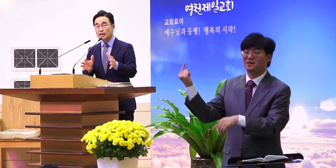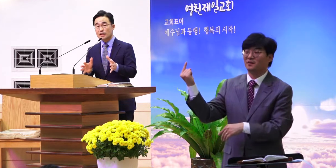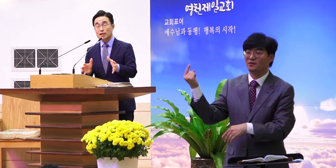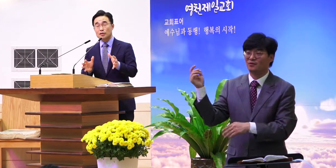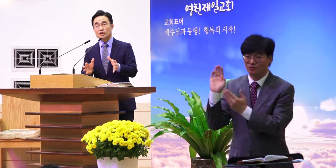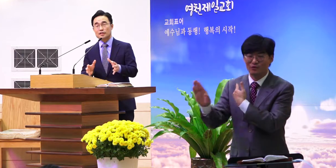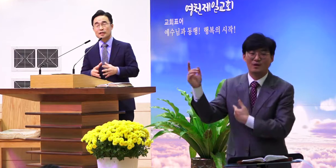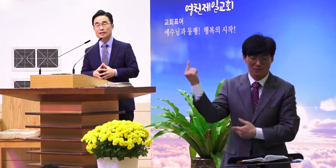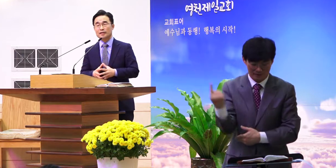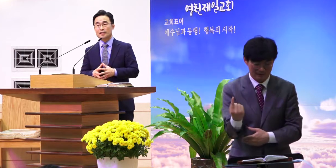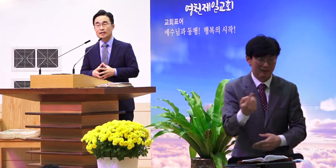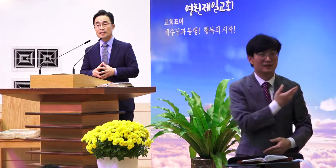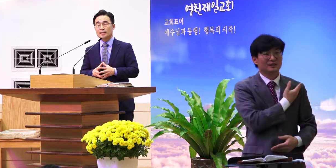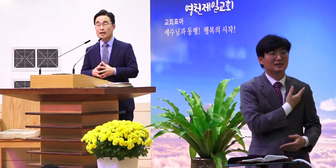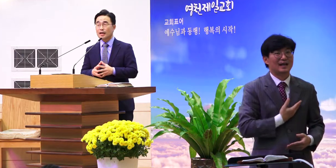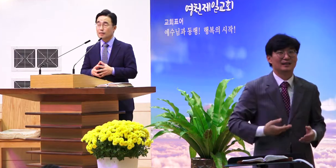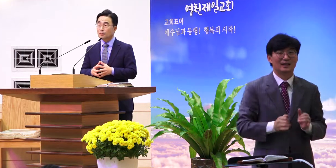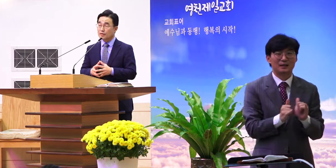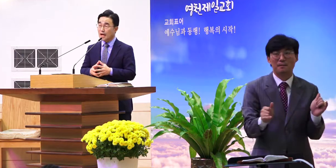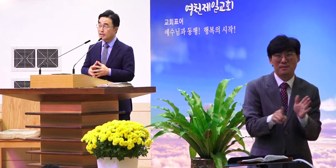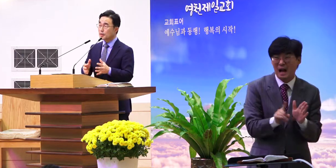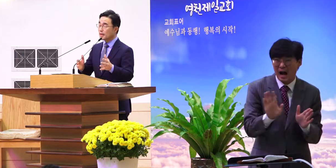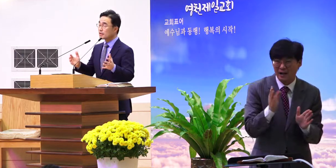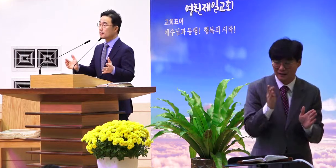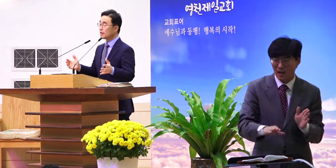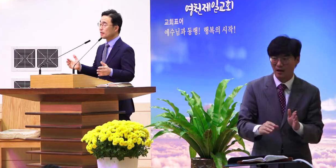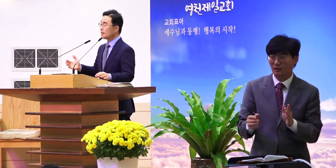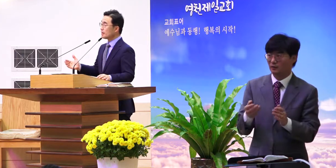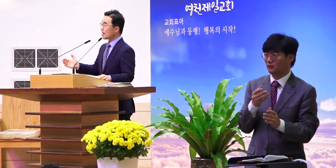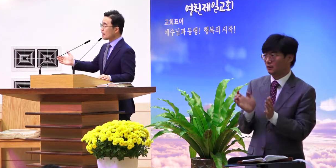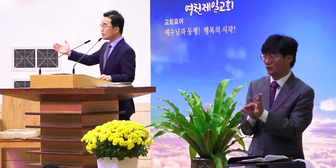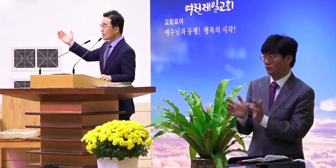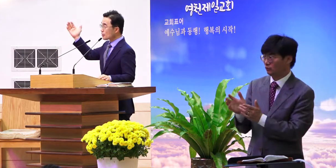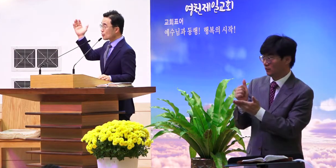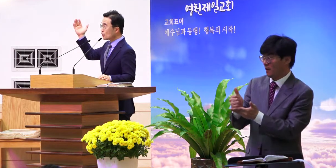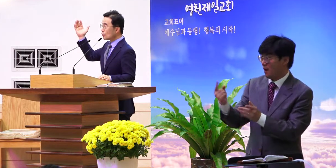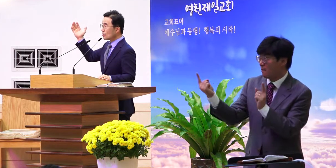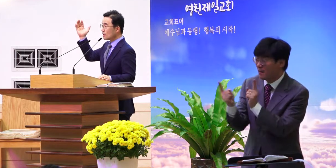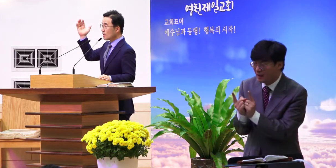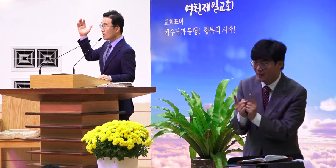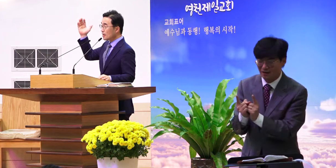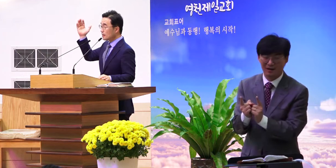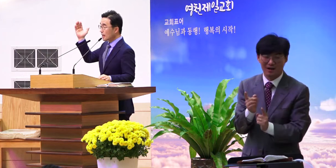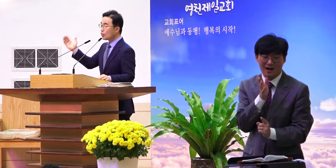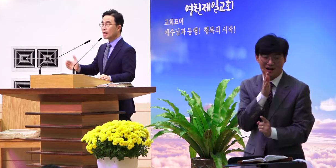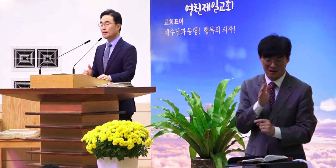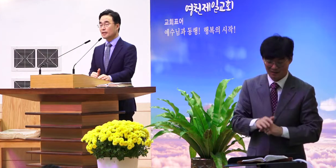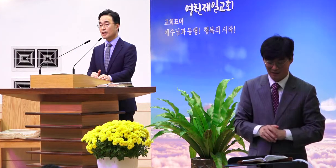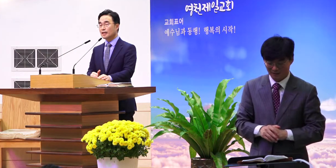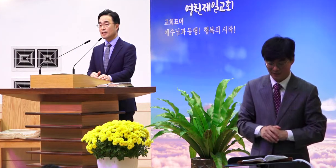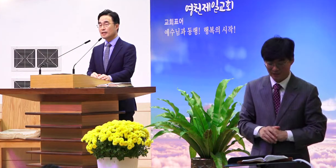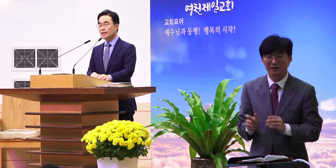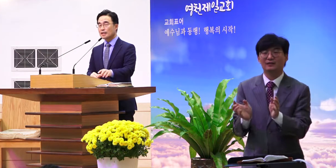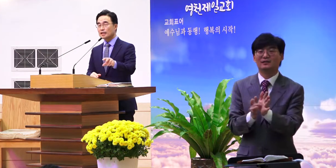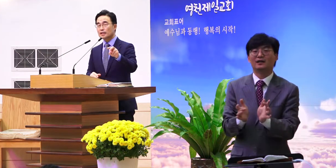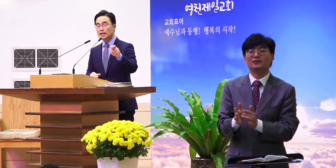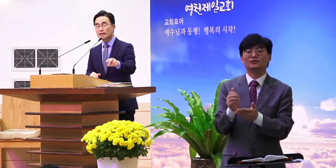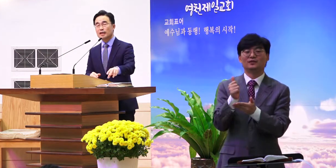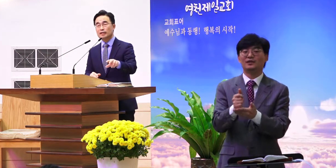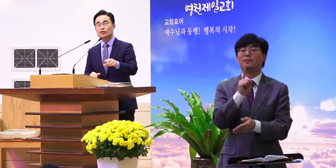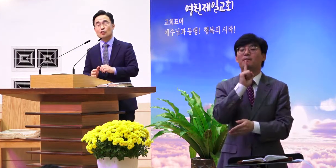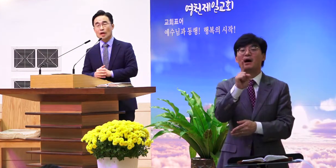예수님께서 이따 찾아오신 것은 이제 40일만 있으면 하나님 나라 천국으로 내가 올라갈 텐데,